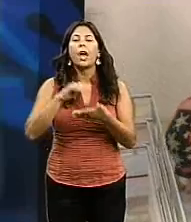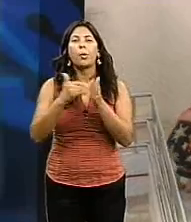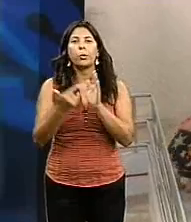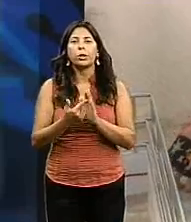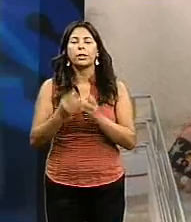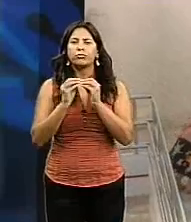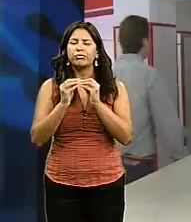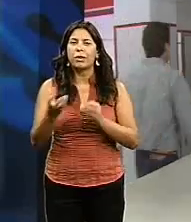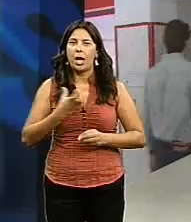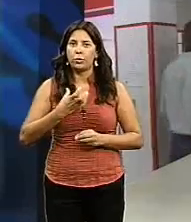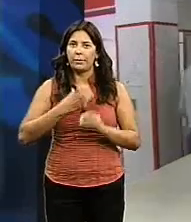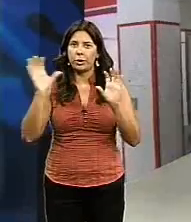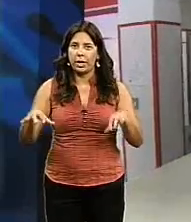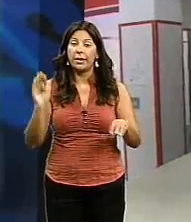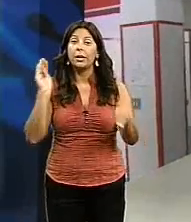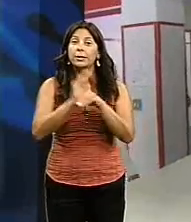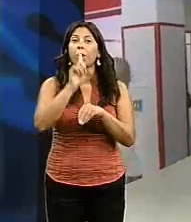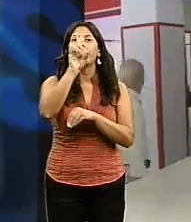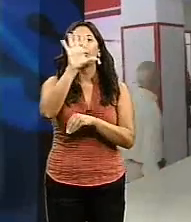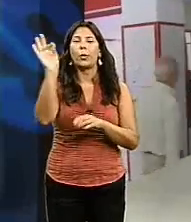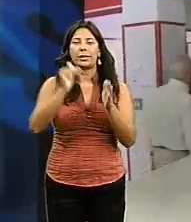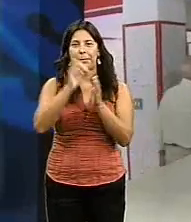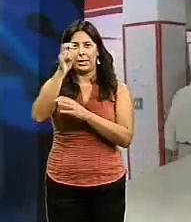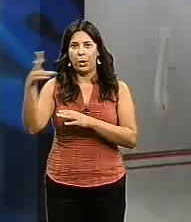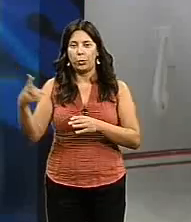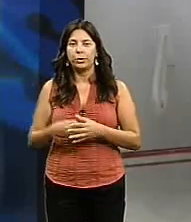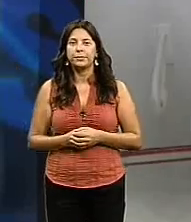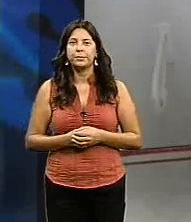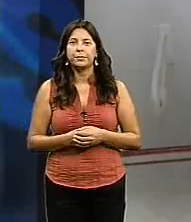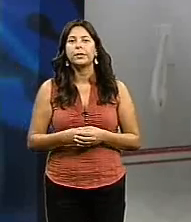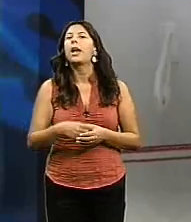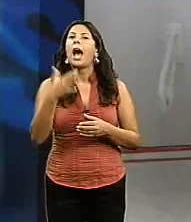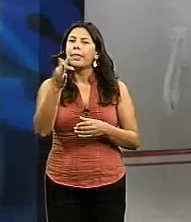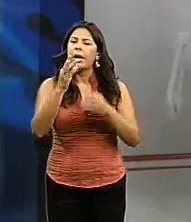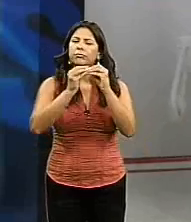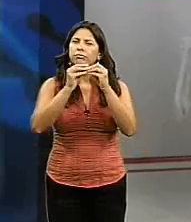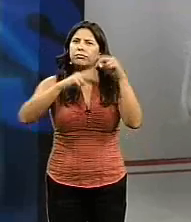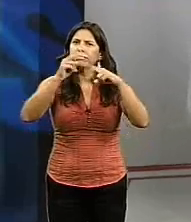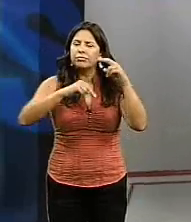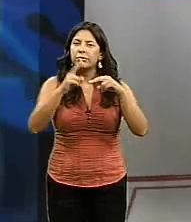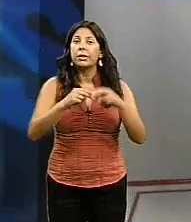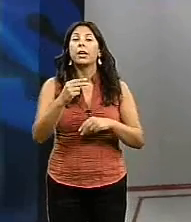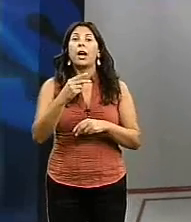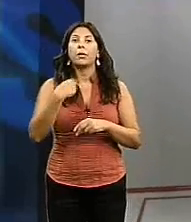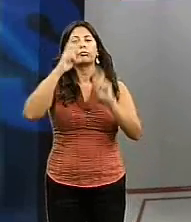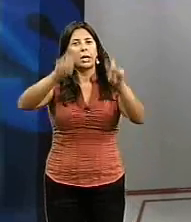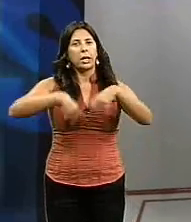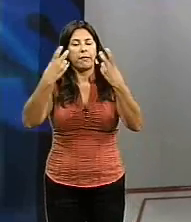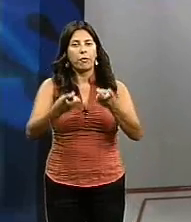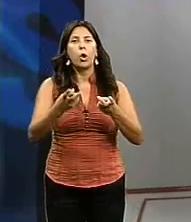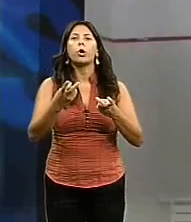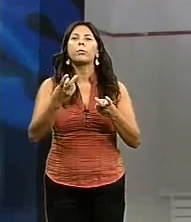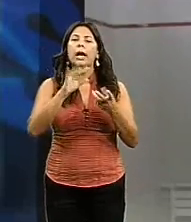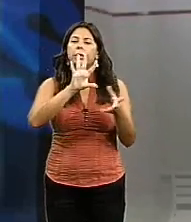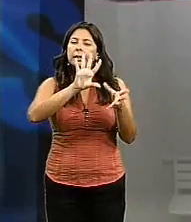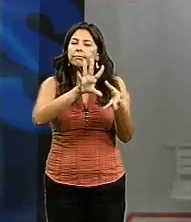el Ayuntamiento de Cádiz con una inversión de 150.000 euros. Además, con estos trabajos se ha llevado a cabo una importante reparación y